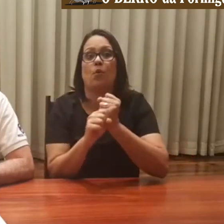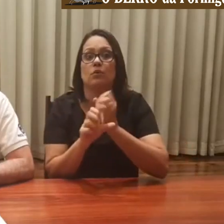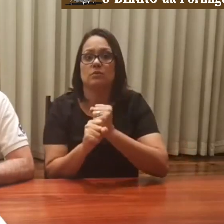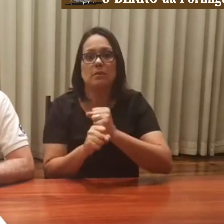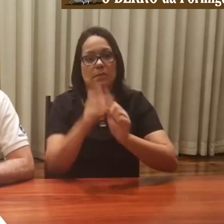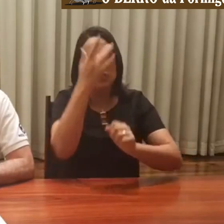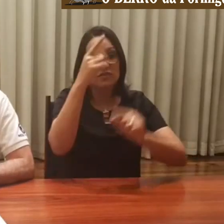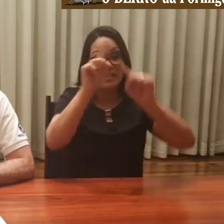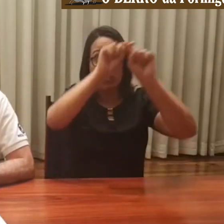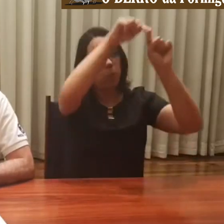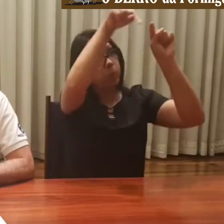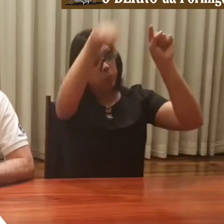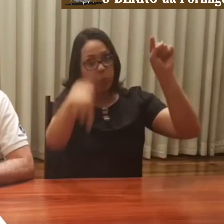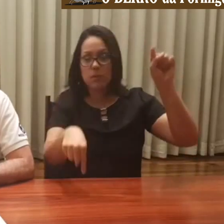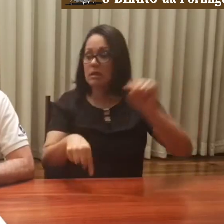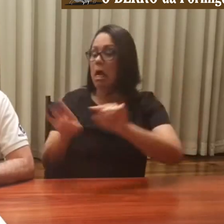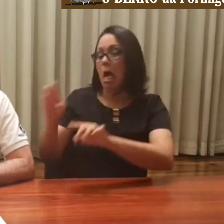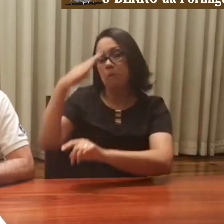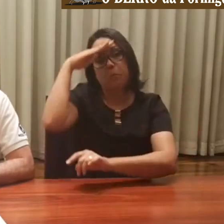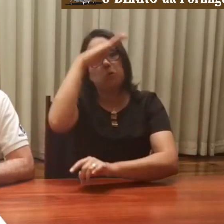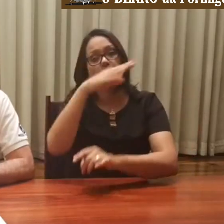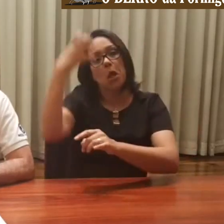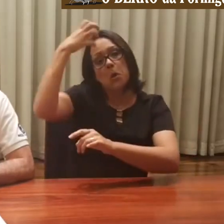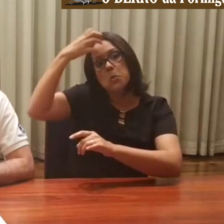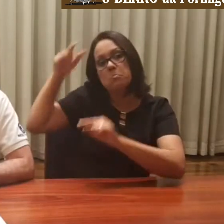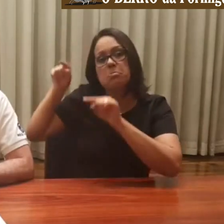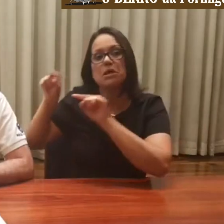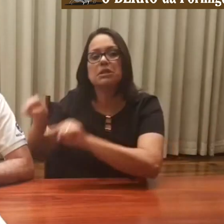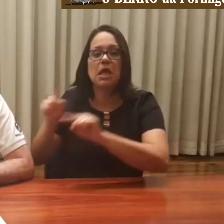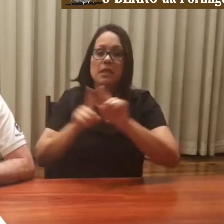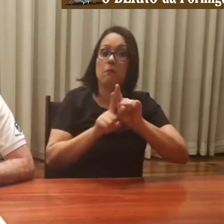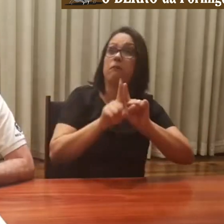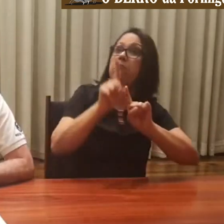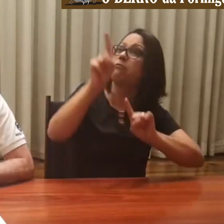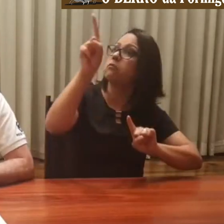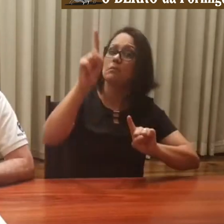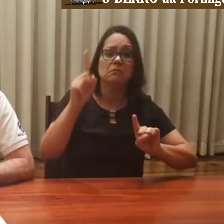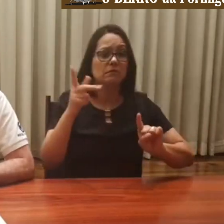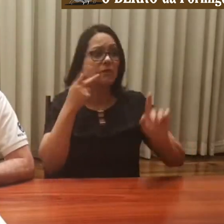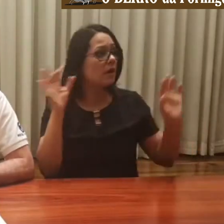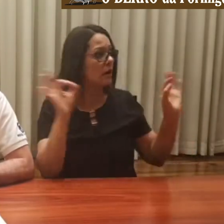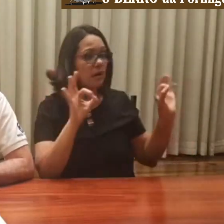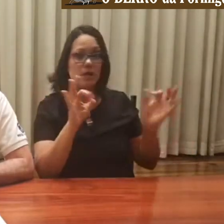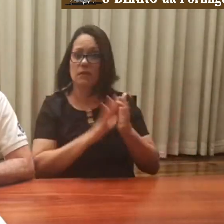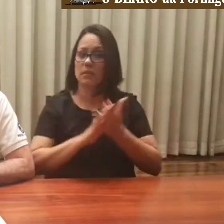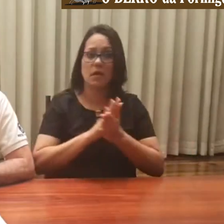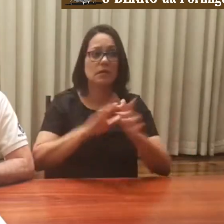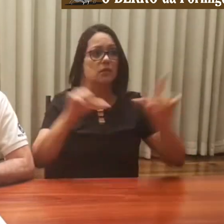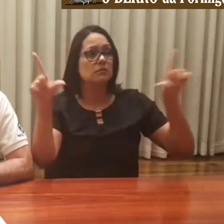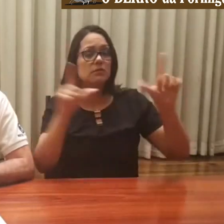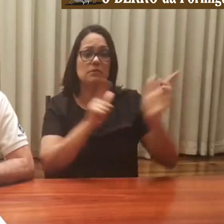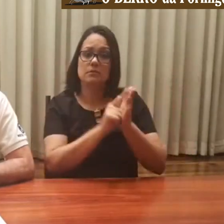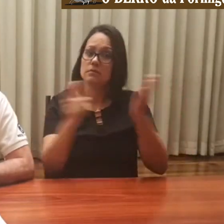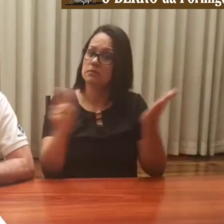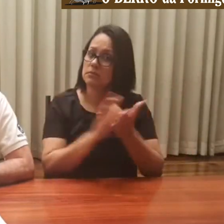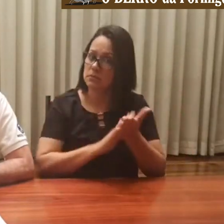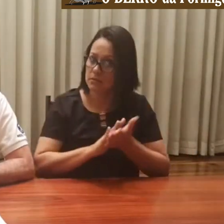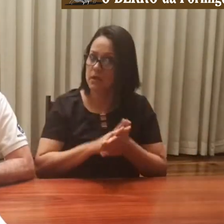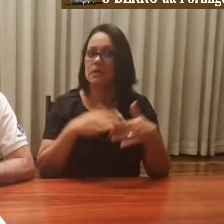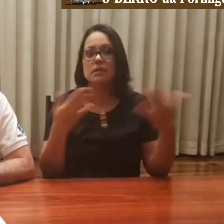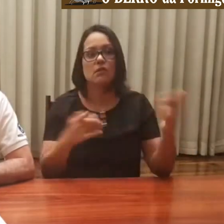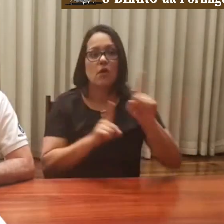que falou isso, aquilo, e bota a culpa em mim. Quando aumenta, ninguém fala nada na imprensa. Eu vou acreditar